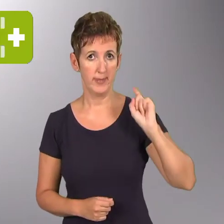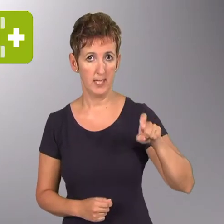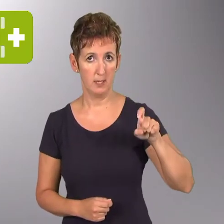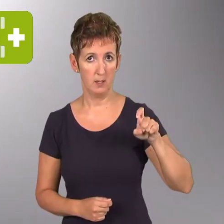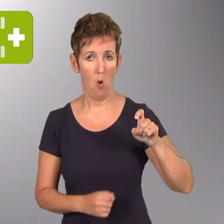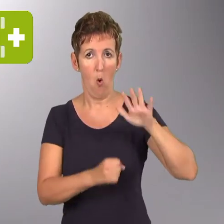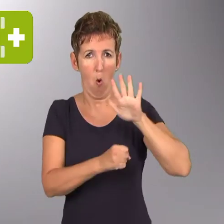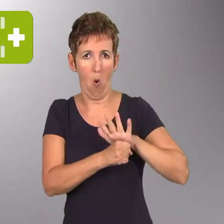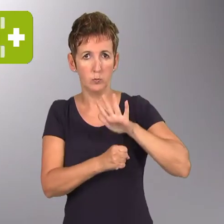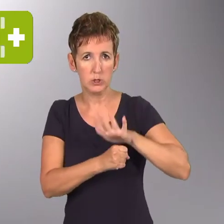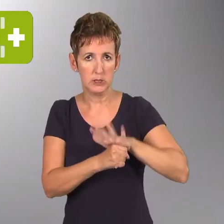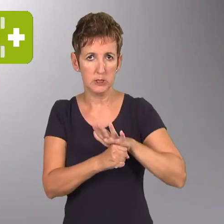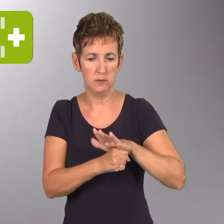ou la mucoviscidose,